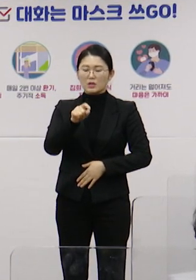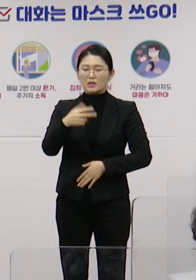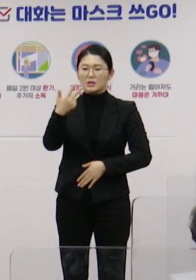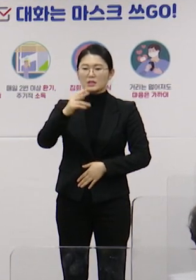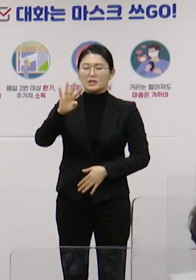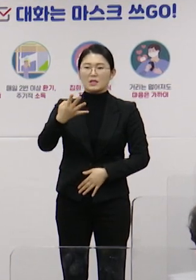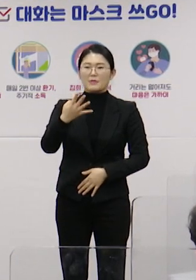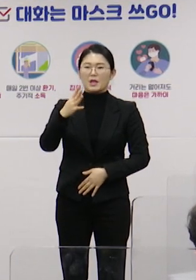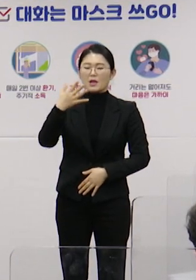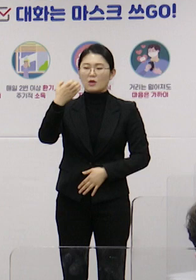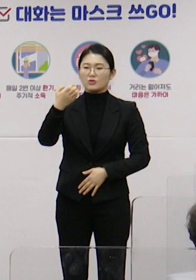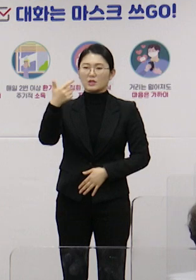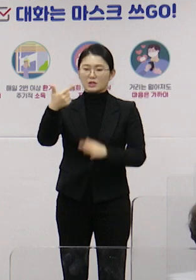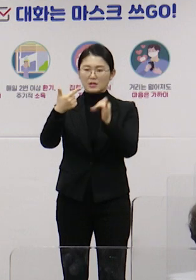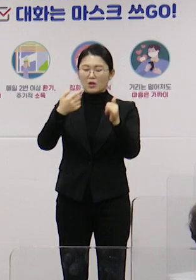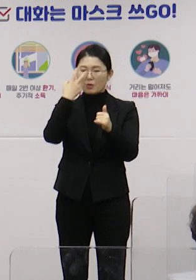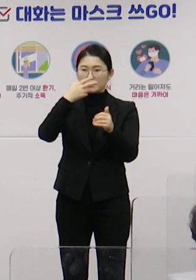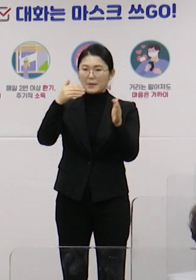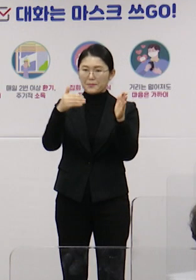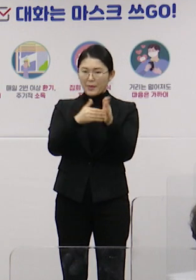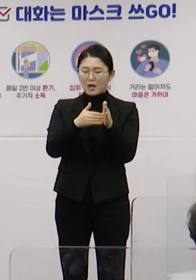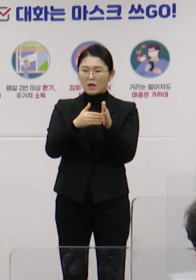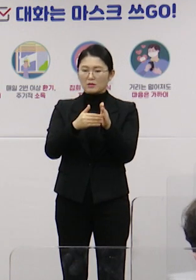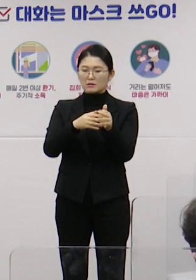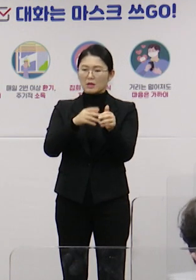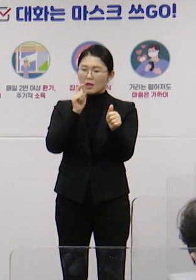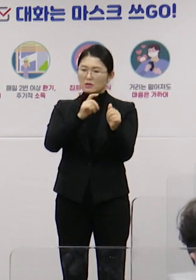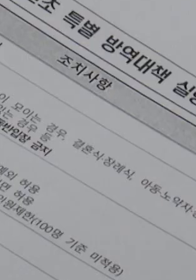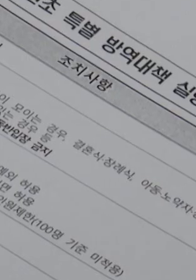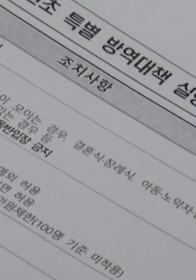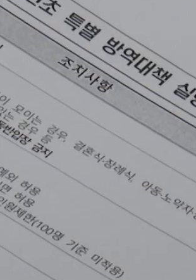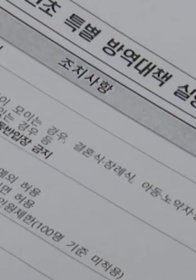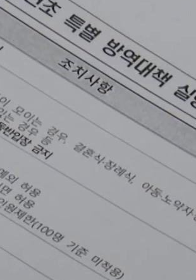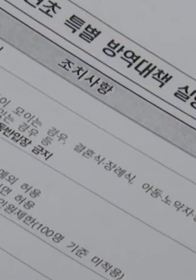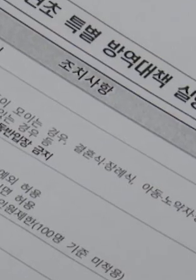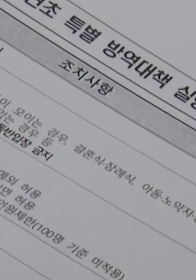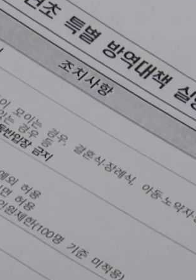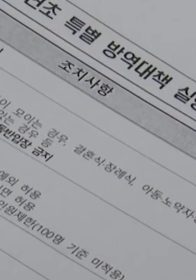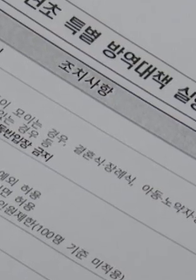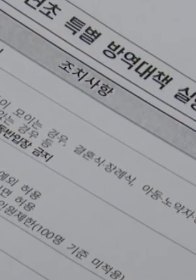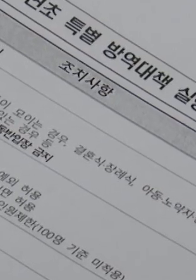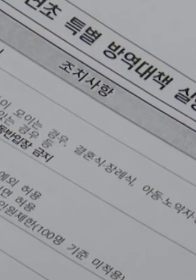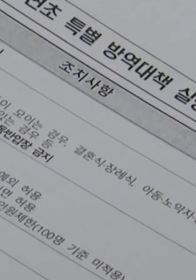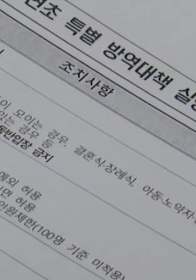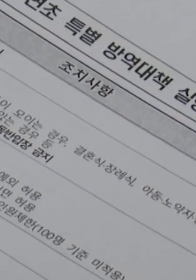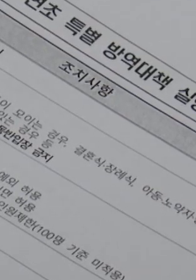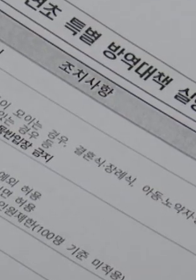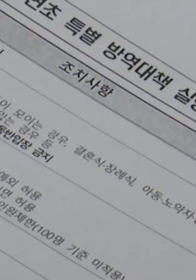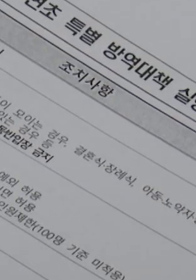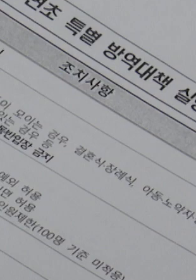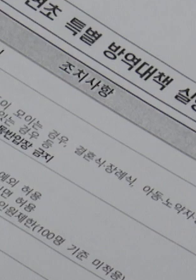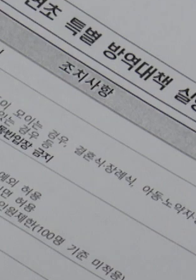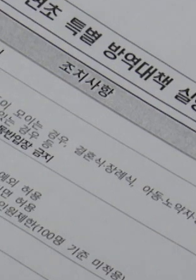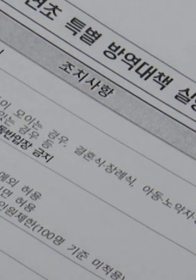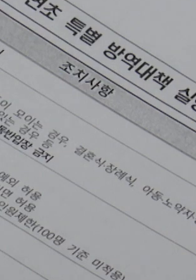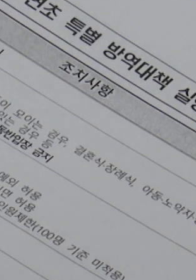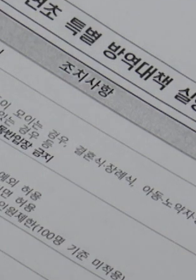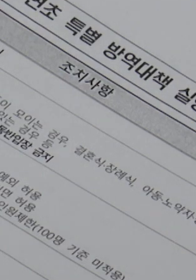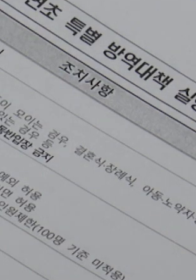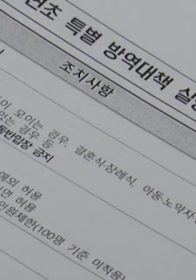7,496명이 검사를 받아 총 양성자는 23건이며 이 중 이용자 중 한 명이 12월 27일